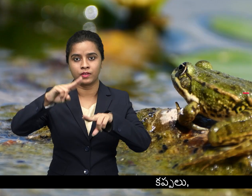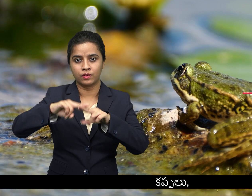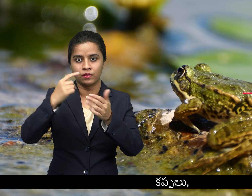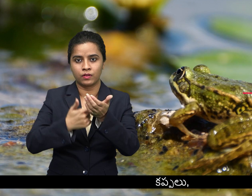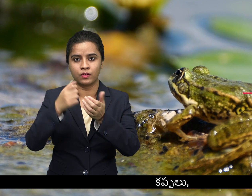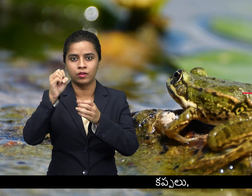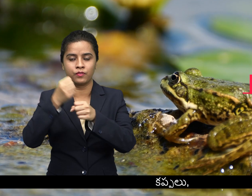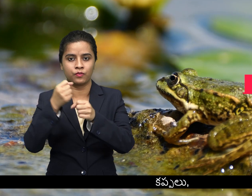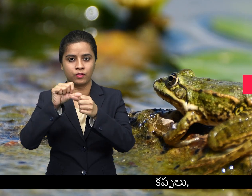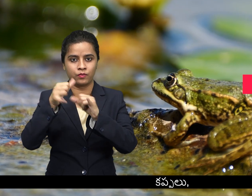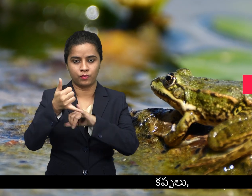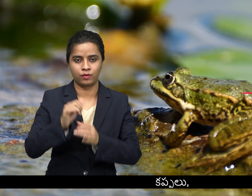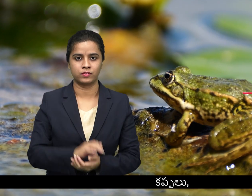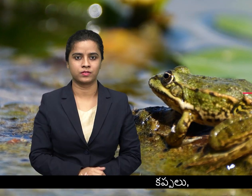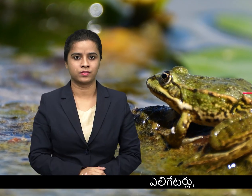కప్పలు,